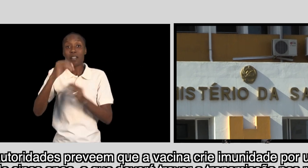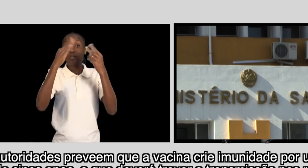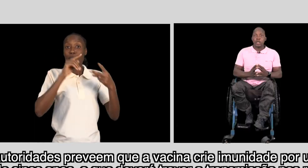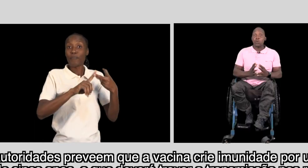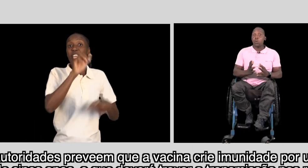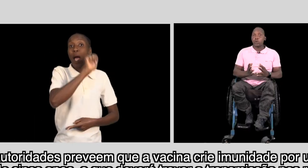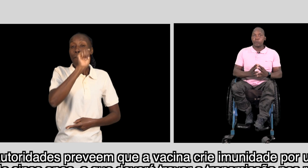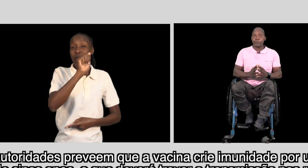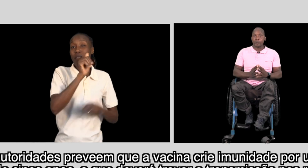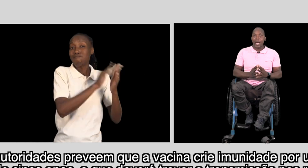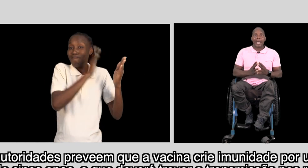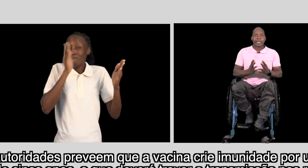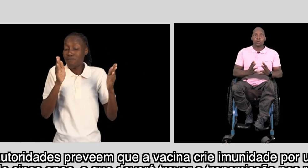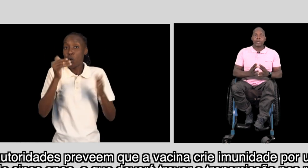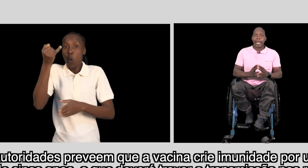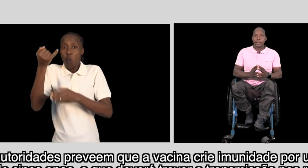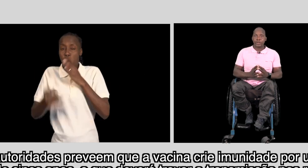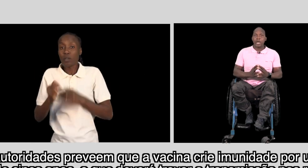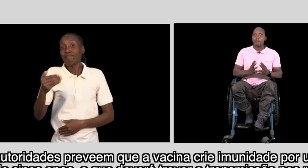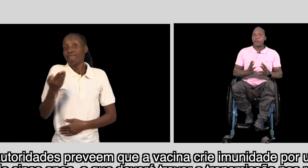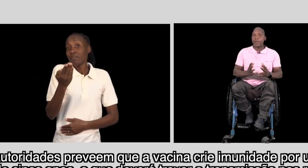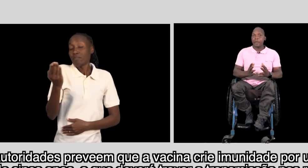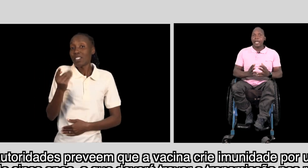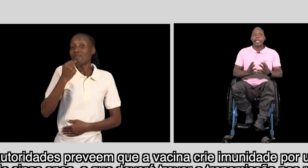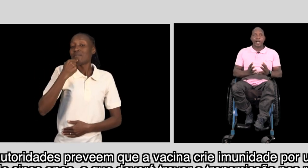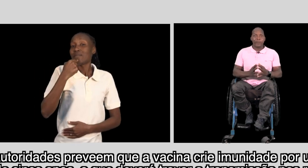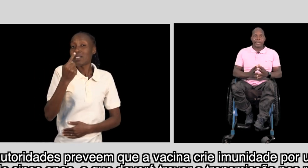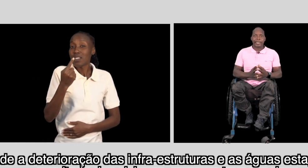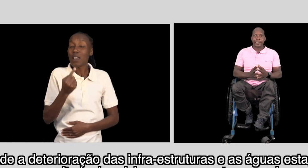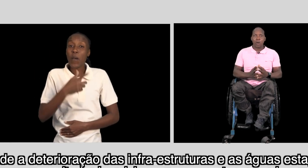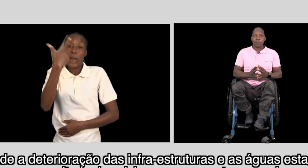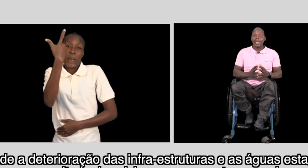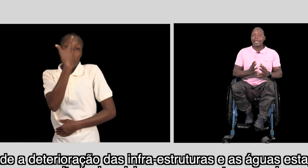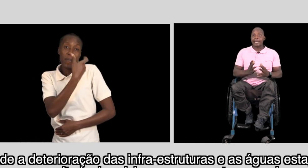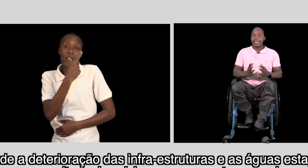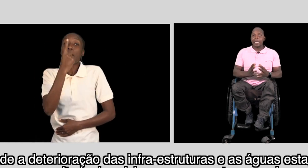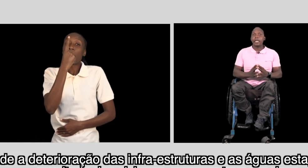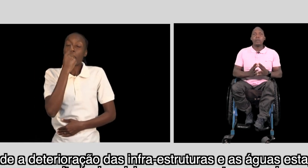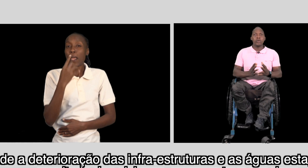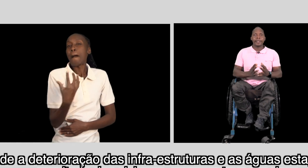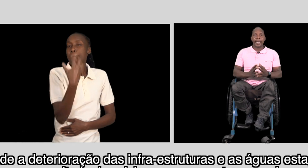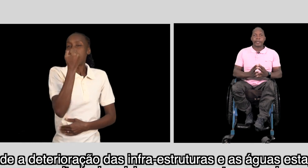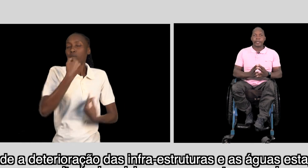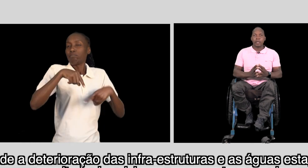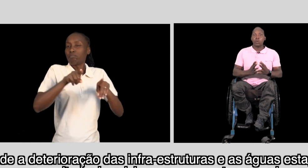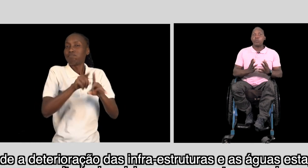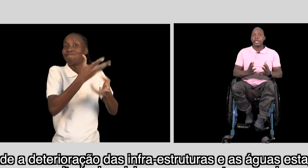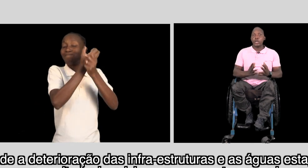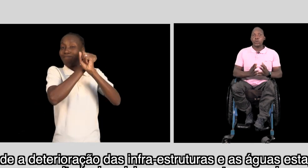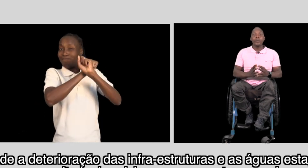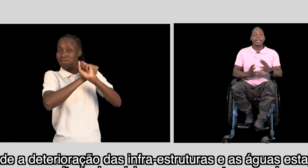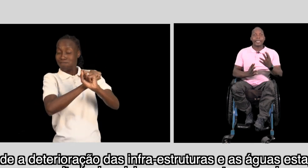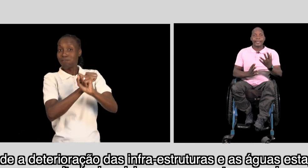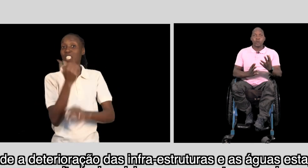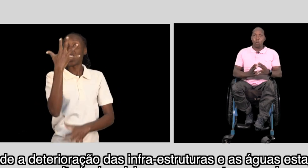anos, o que deverá travar a transmissão nas regiões onde há deterioração das infraestruturas